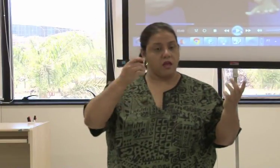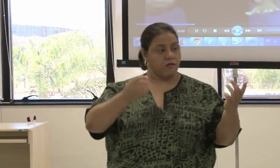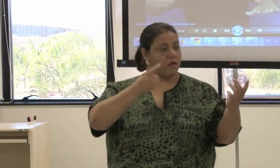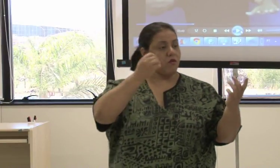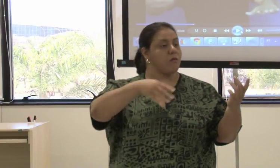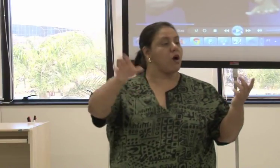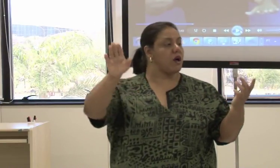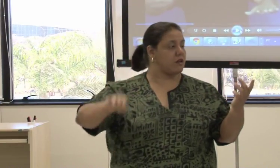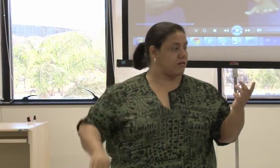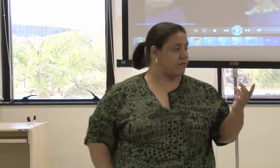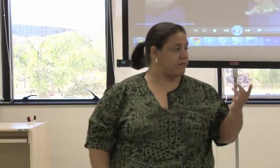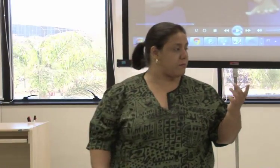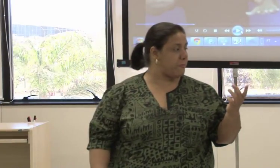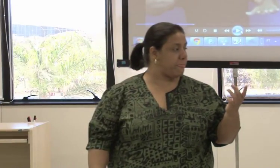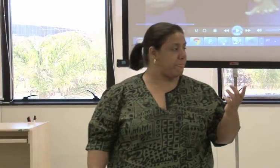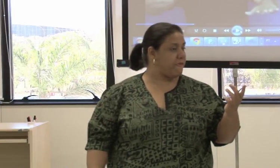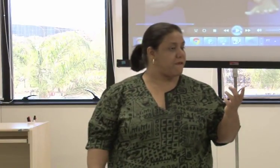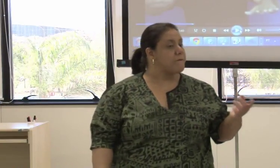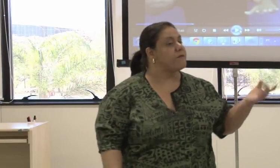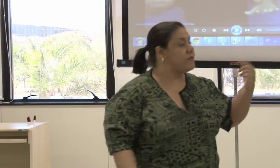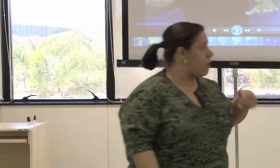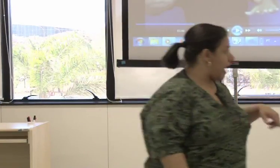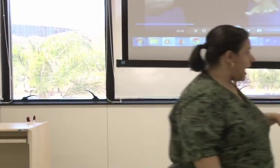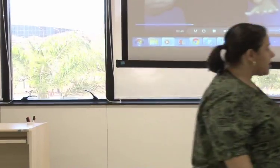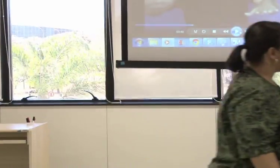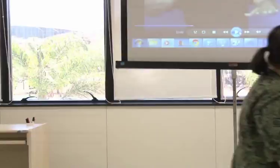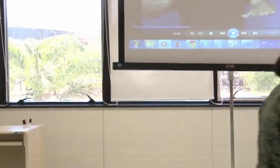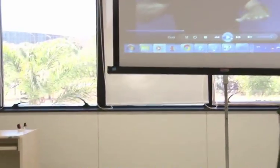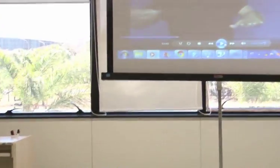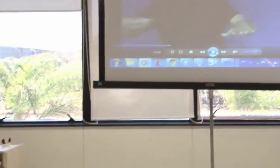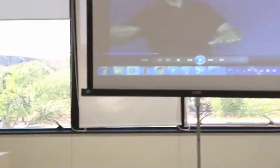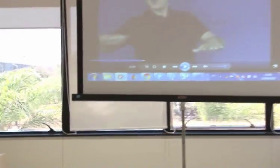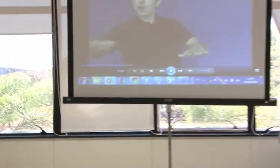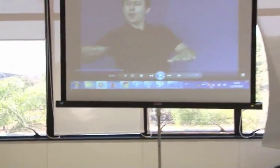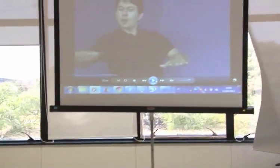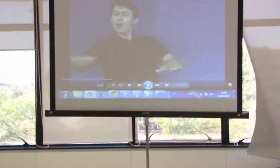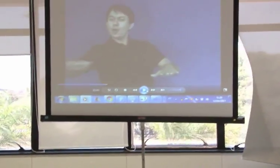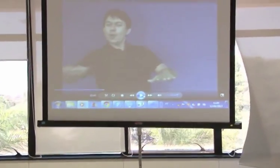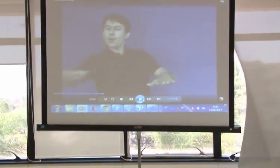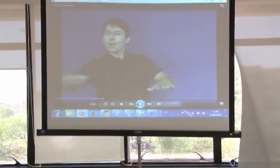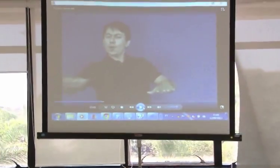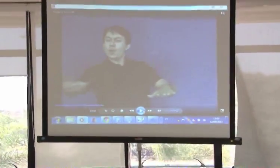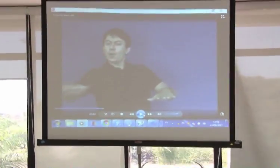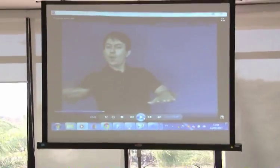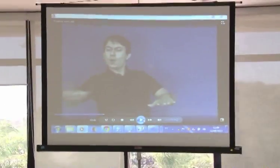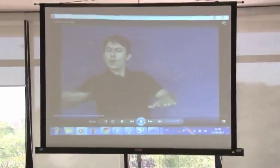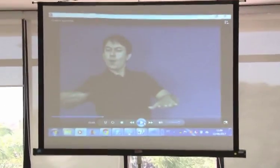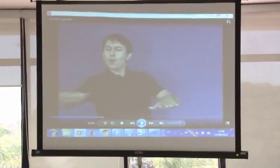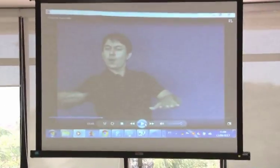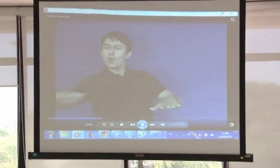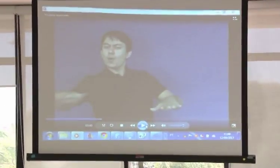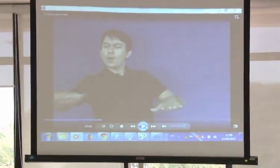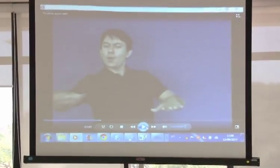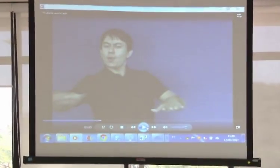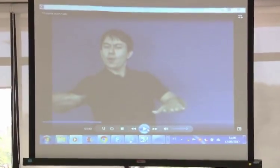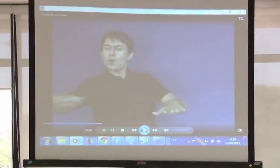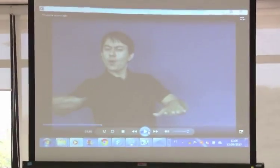E vou embora. Então, é essa mesma coisa que vocês têm que fazer com as